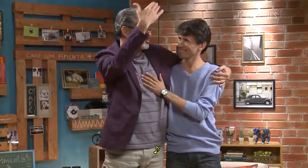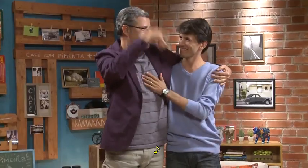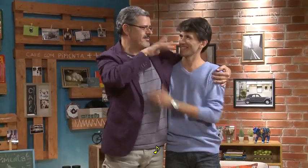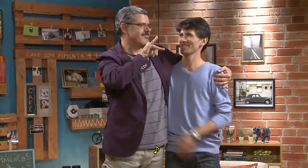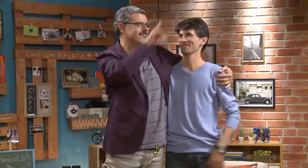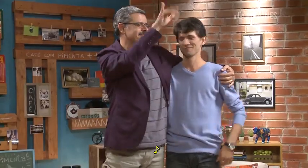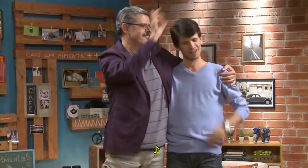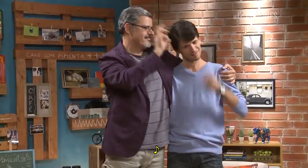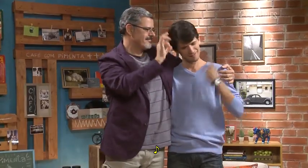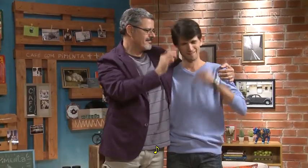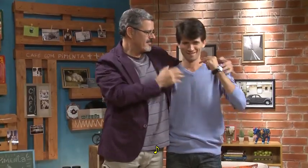E